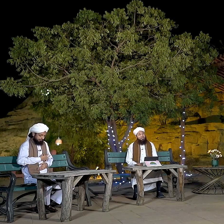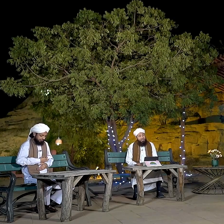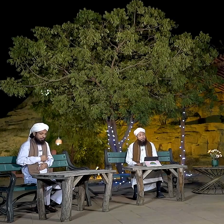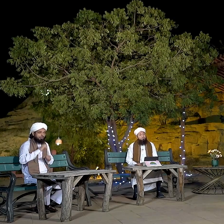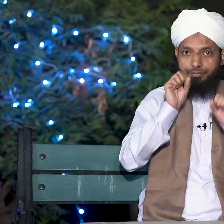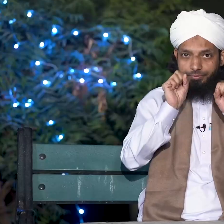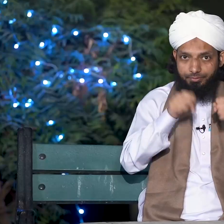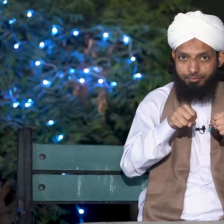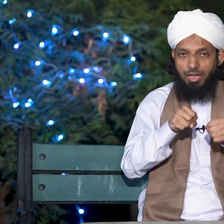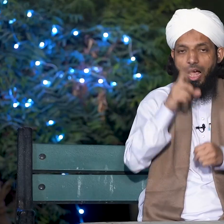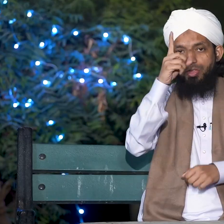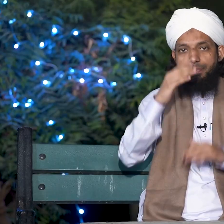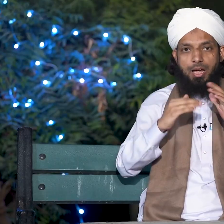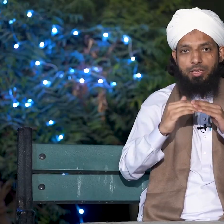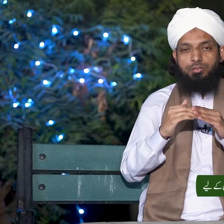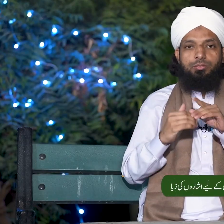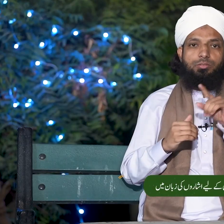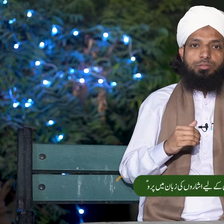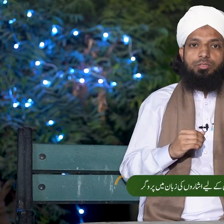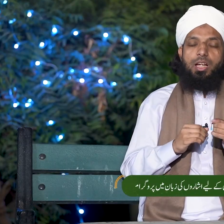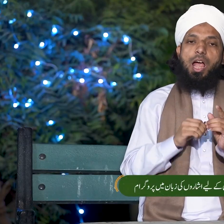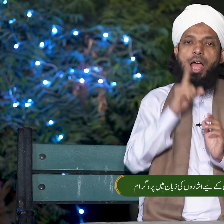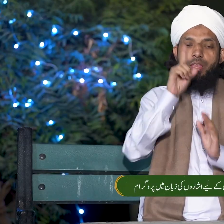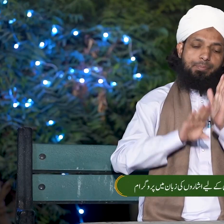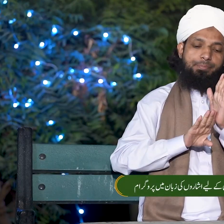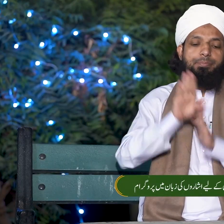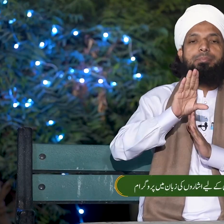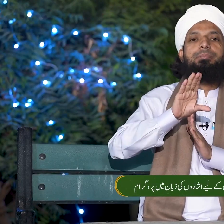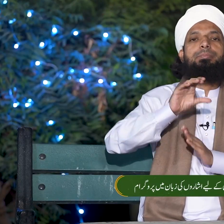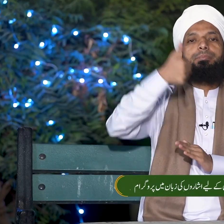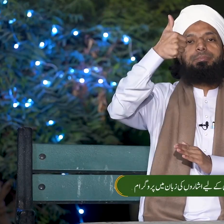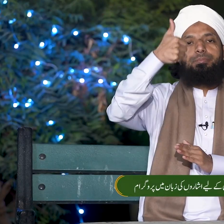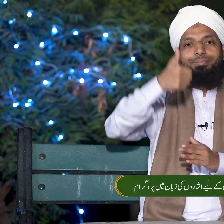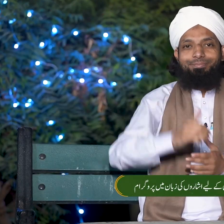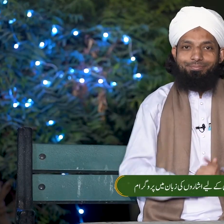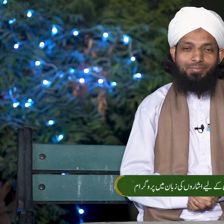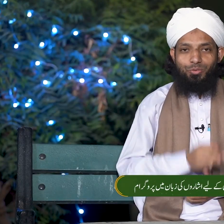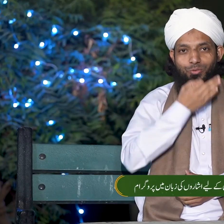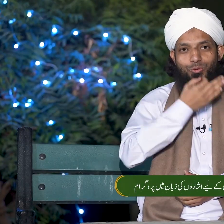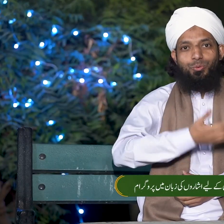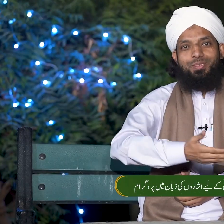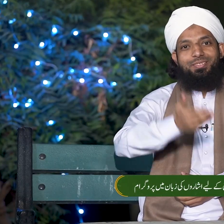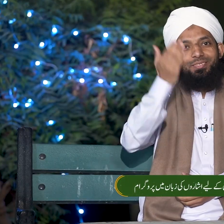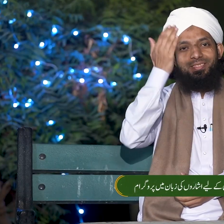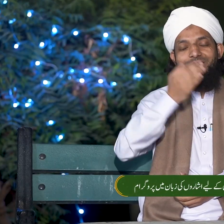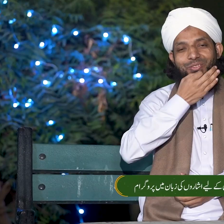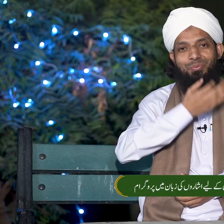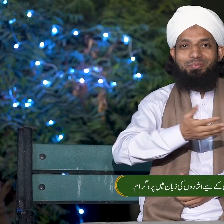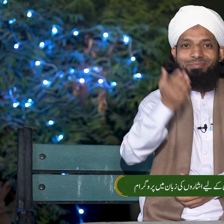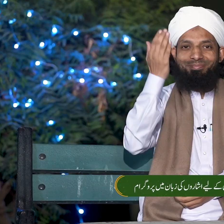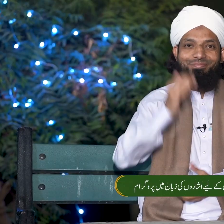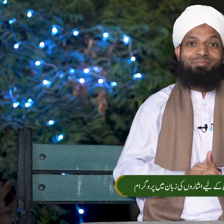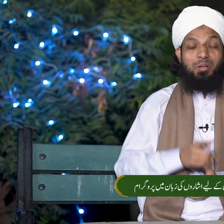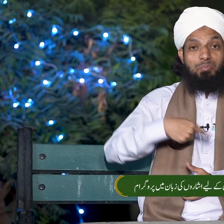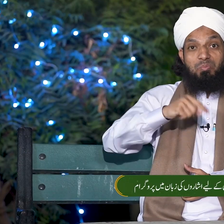اختیار کرے تو اللہ پاک اسے بلندی عطا فرماتا ہے۔ سبحان اللہ، سبحان اللہ۔ پتہ